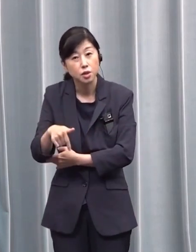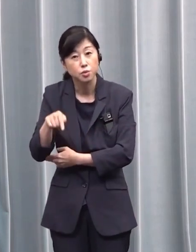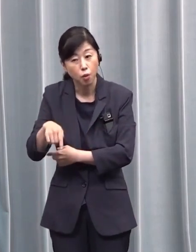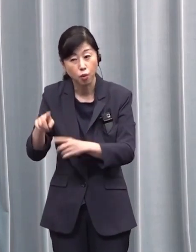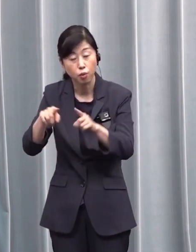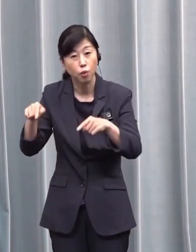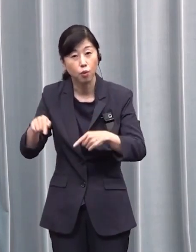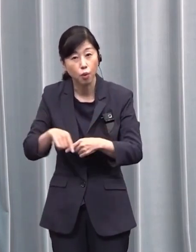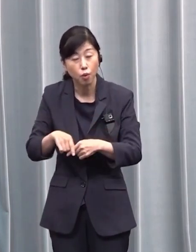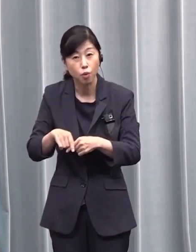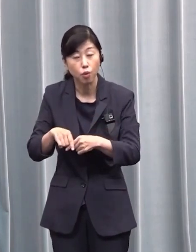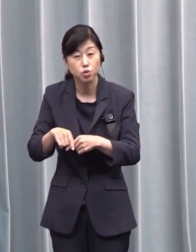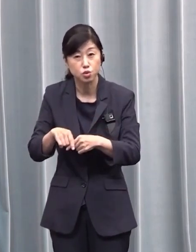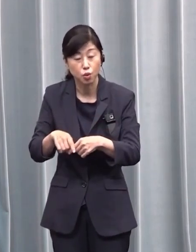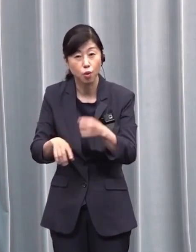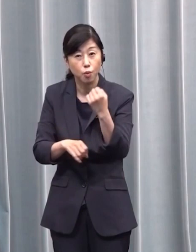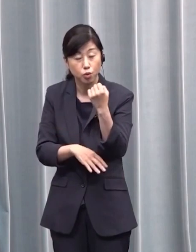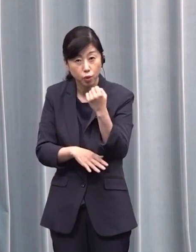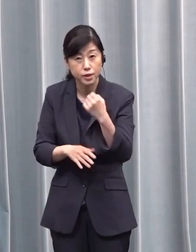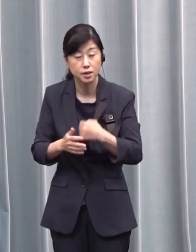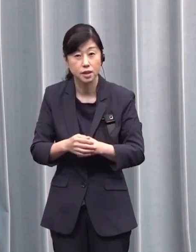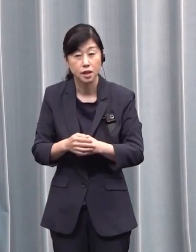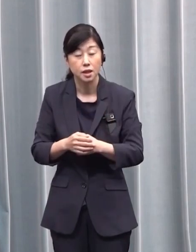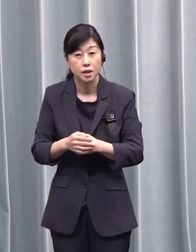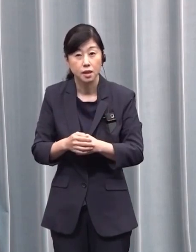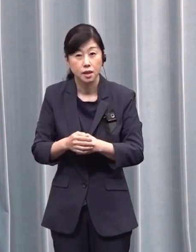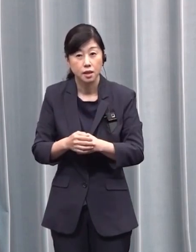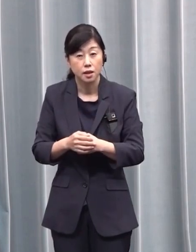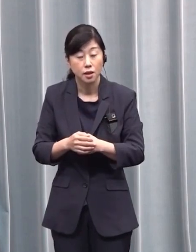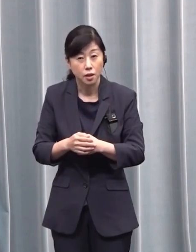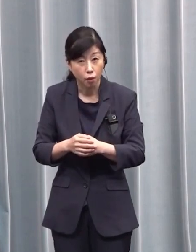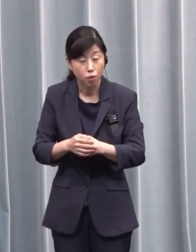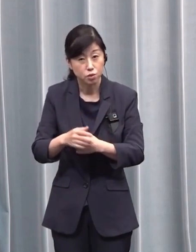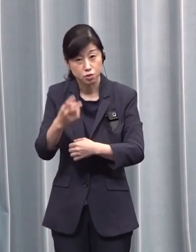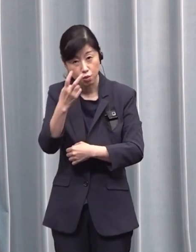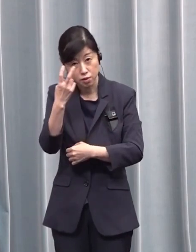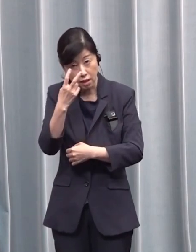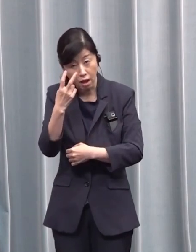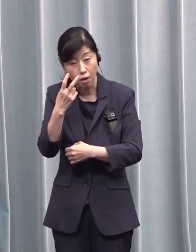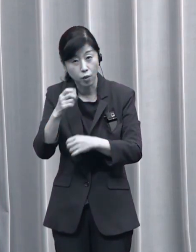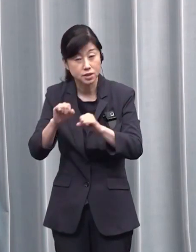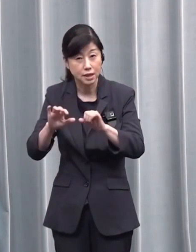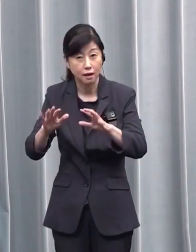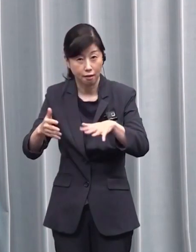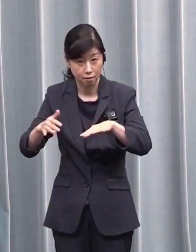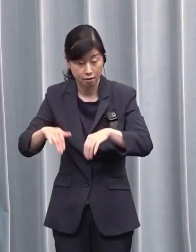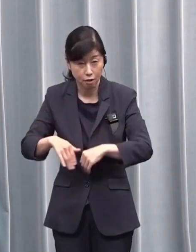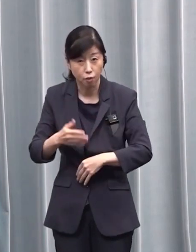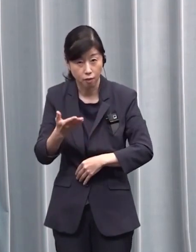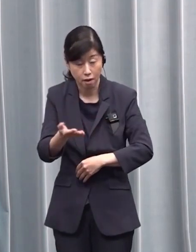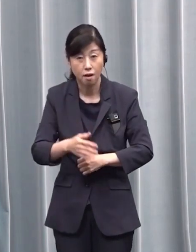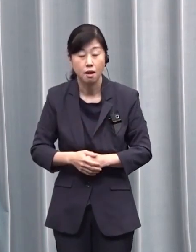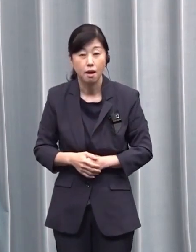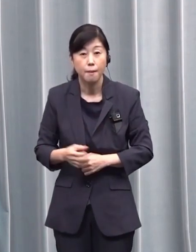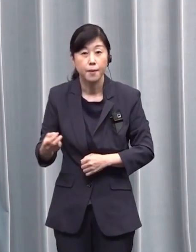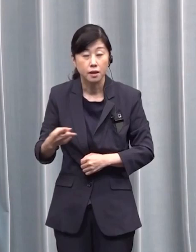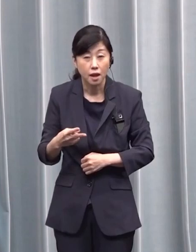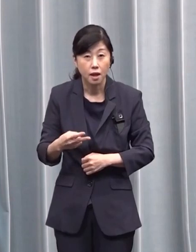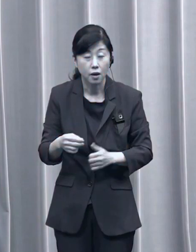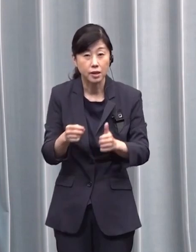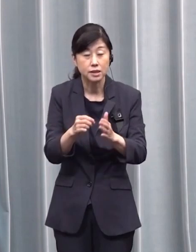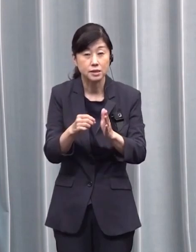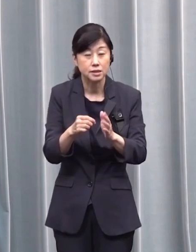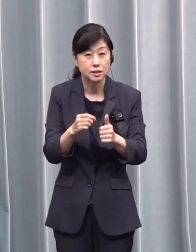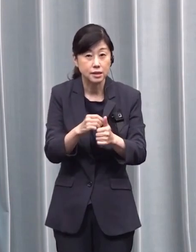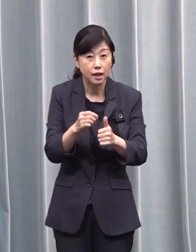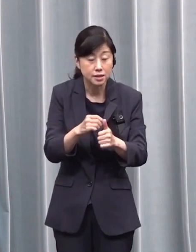ような事案があったことを、警察サイドも捜査をしていなかったのか、元ジュニアの方たちからですね、取材をしている限りでもか